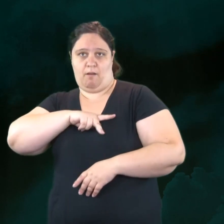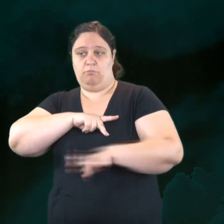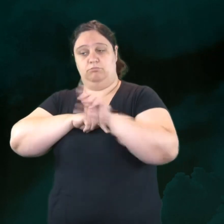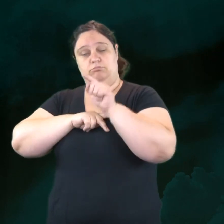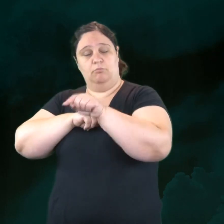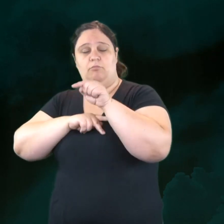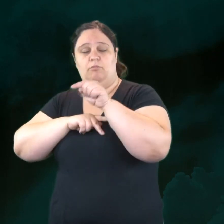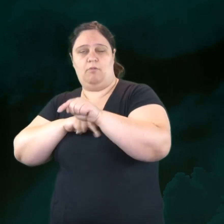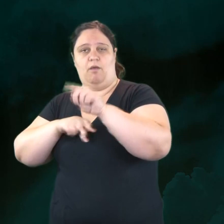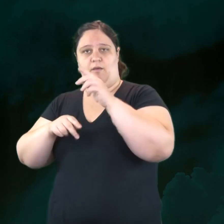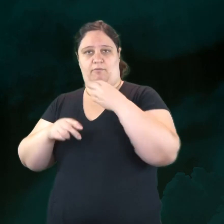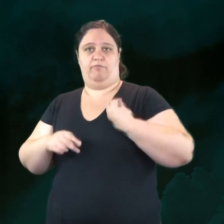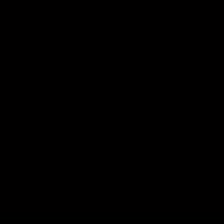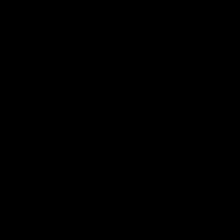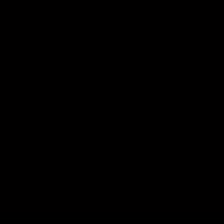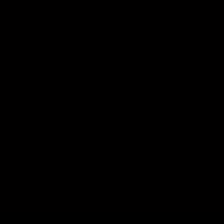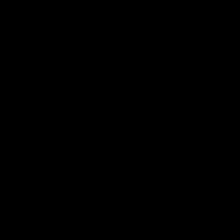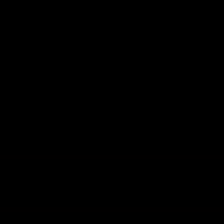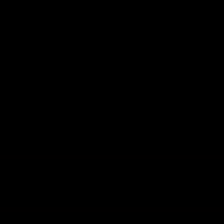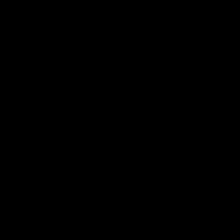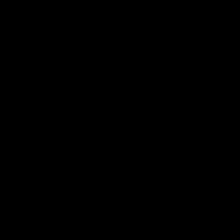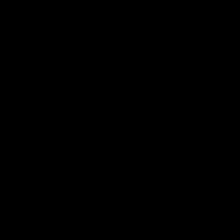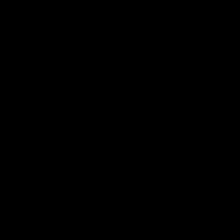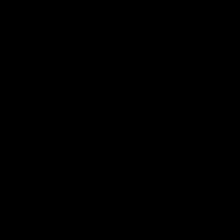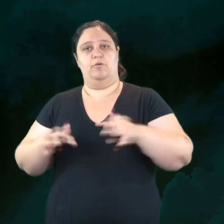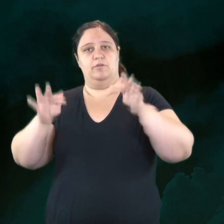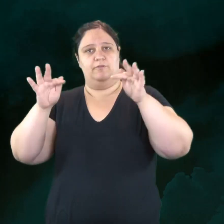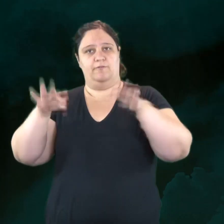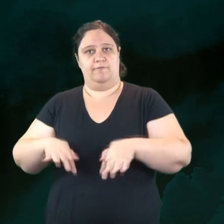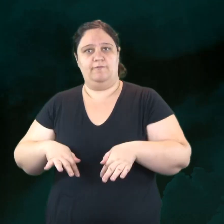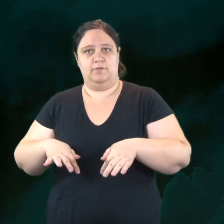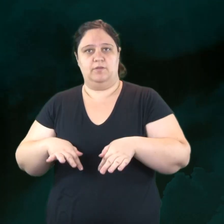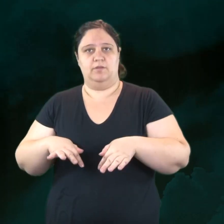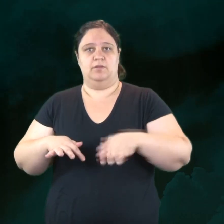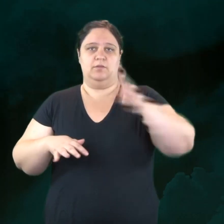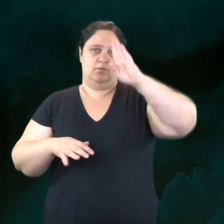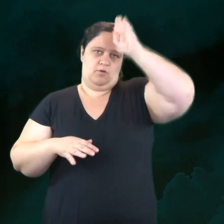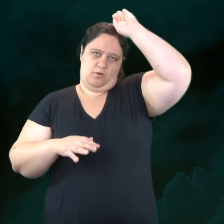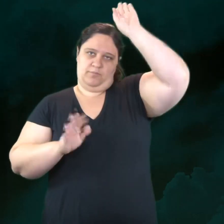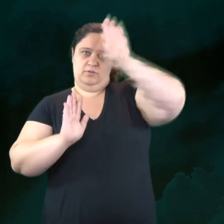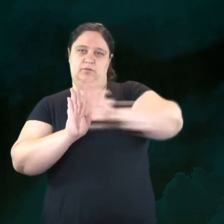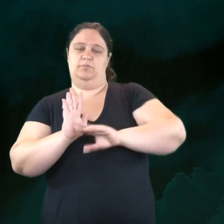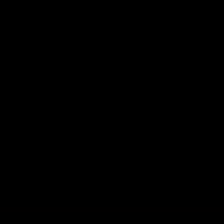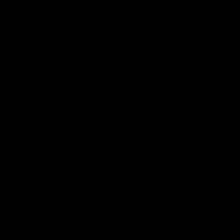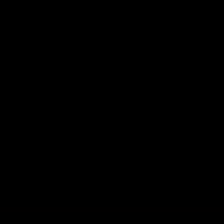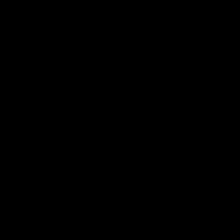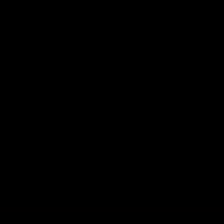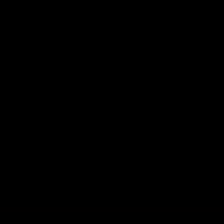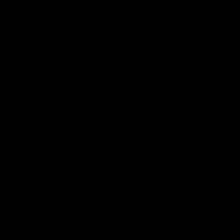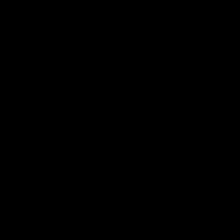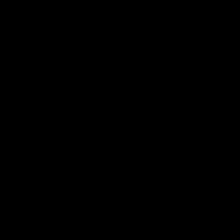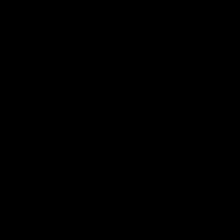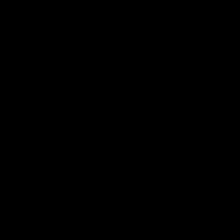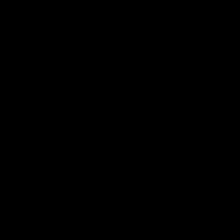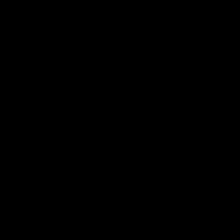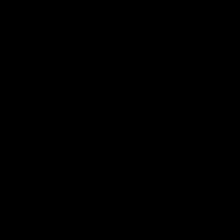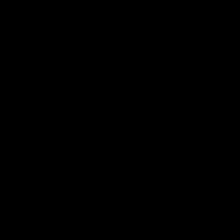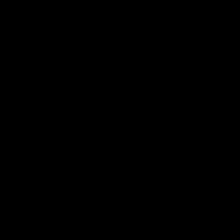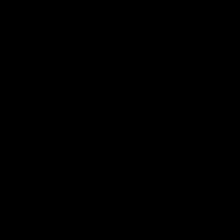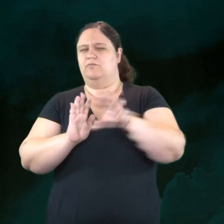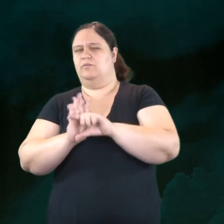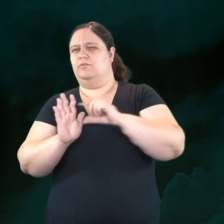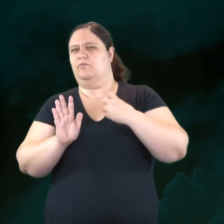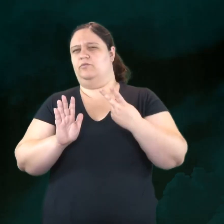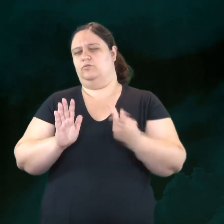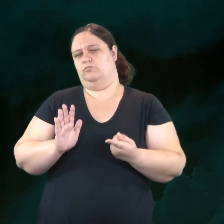puder conferir no final do livro de Romanos 16, se eu não me engano, no versículo 21,